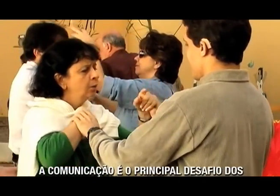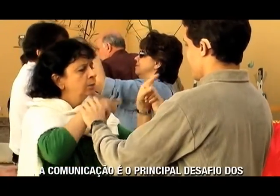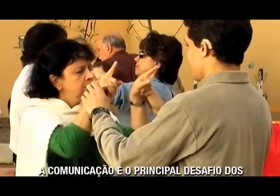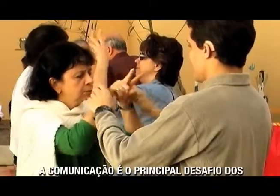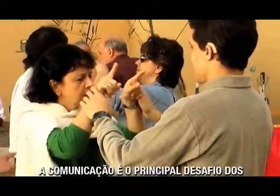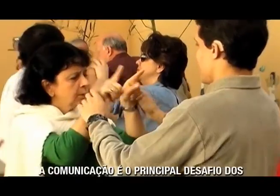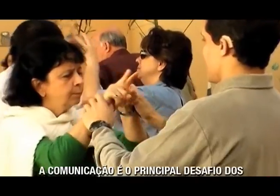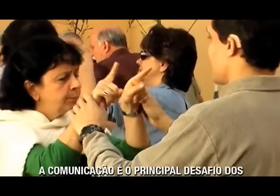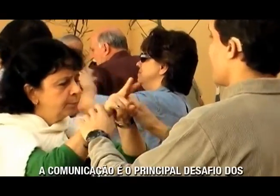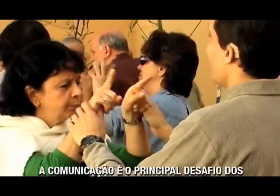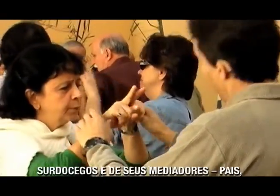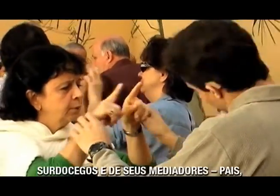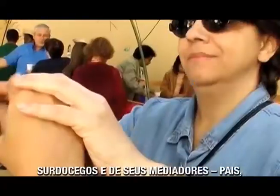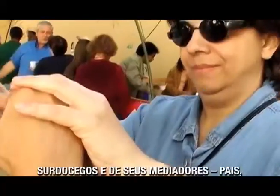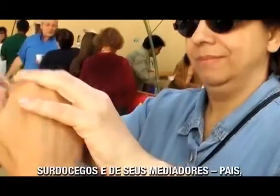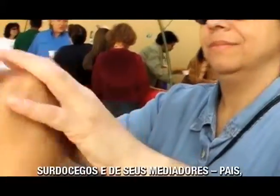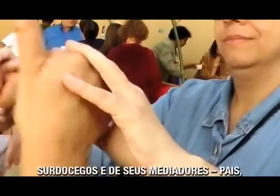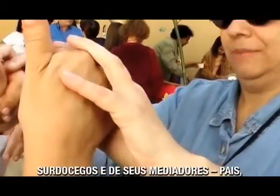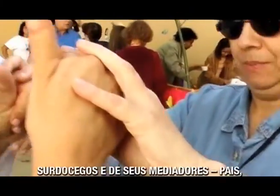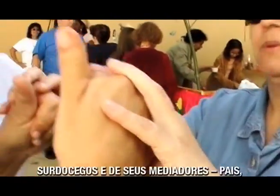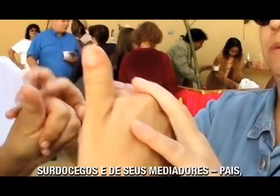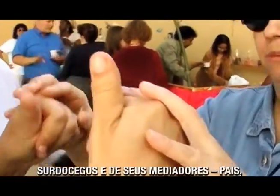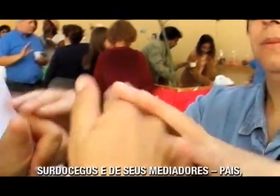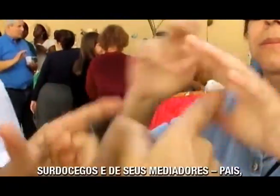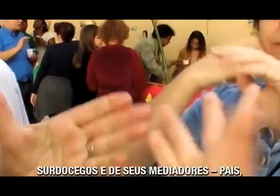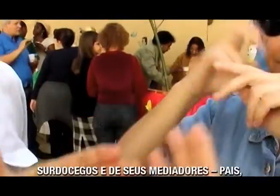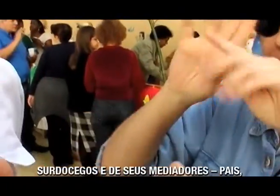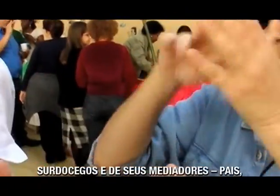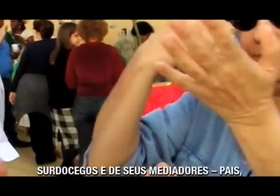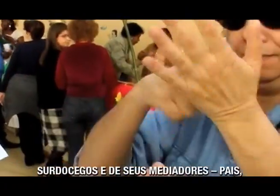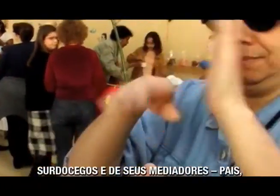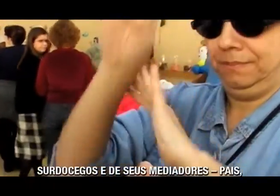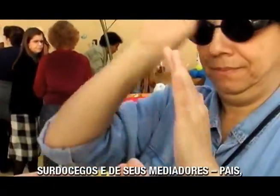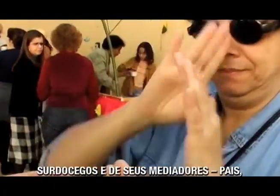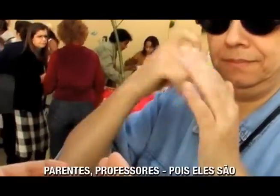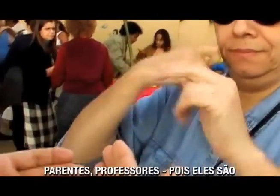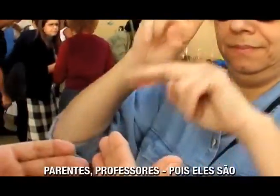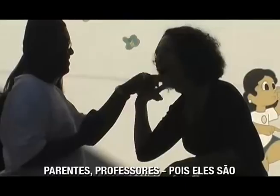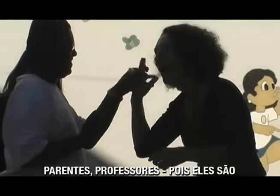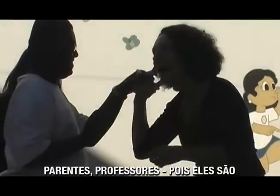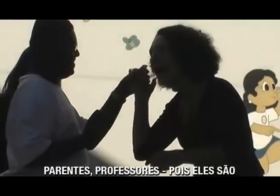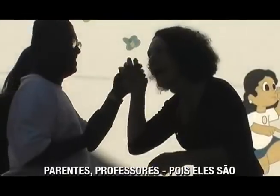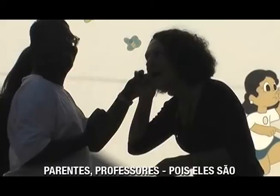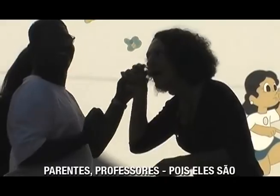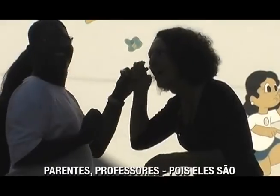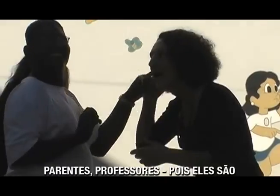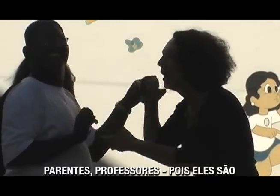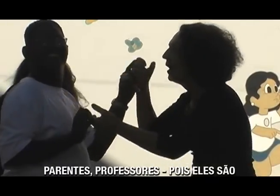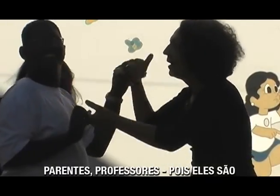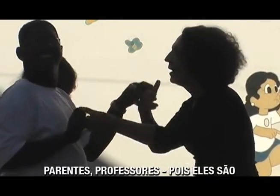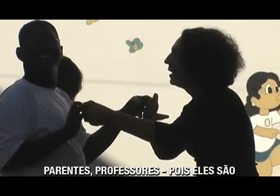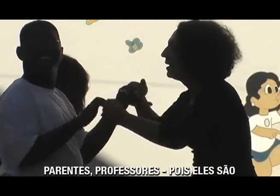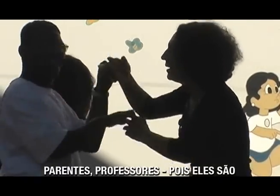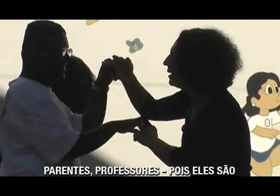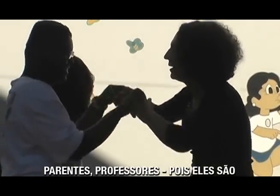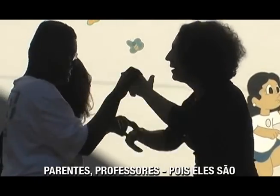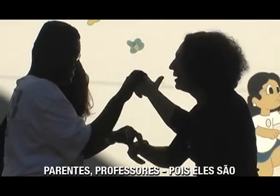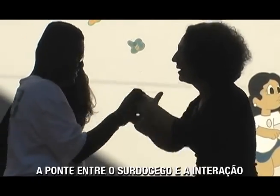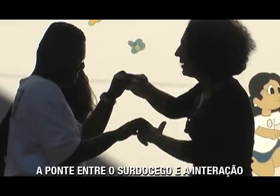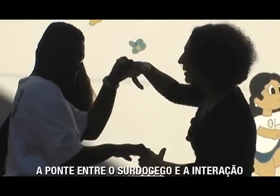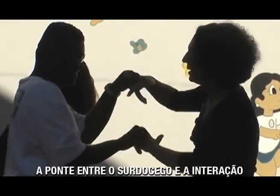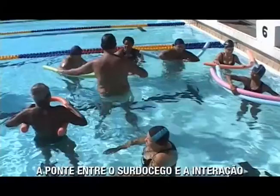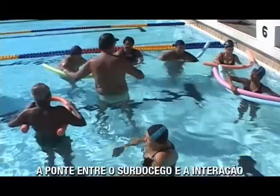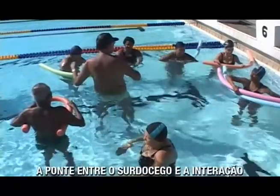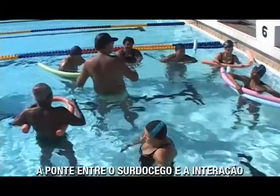é o principal desafio dos surdos-cegos e de seus mediadores, pais, parentes, professores, pois eles